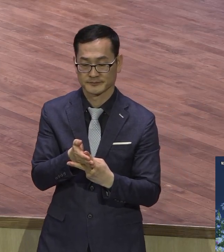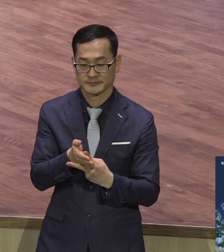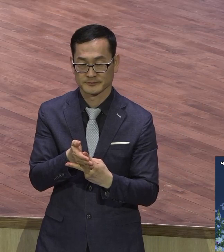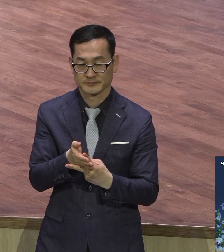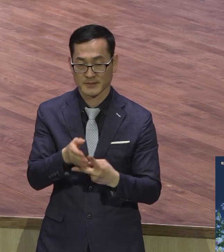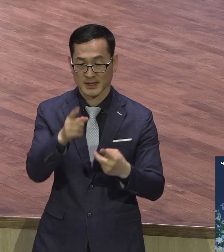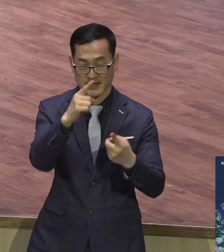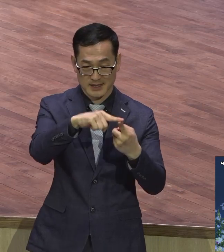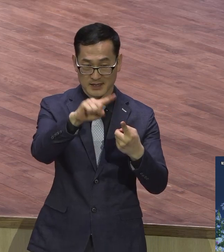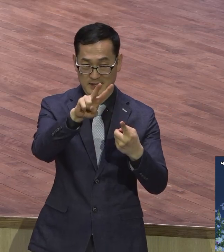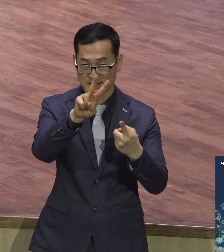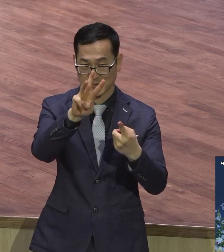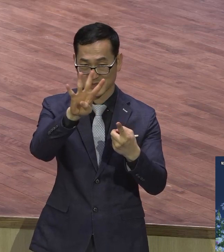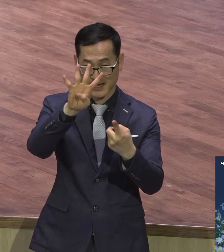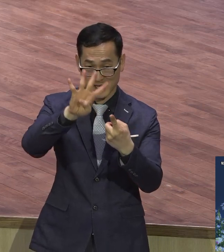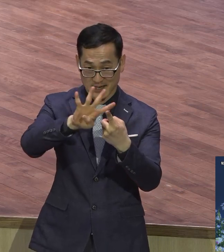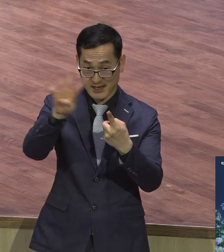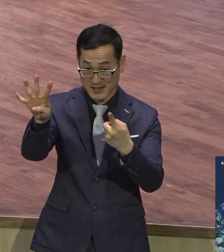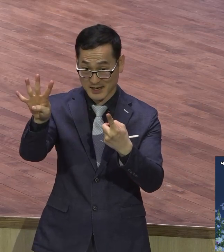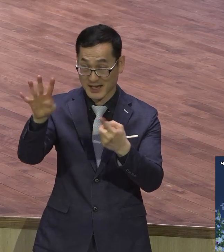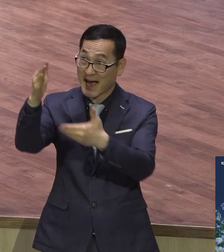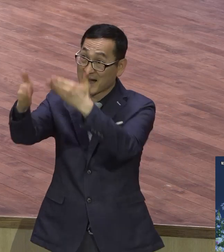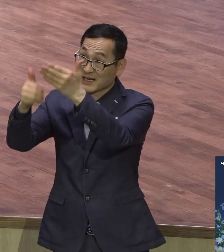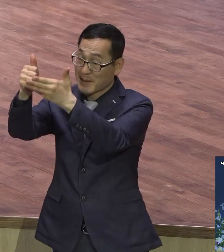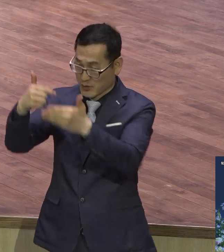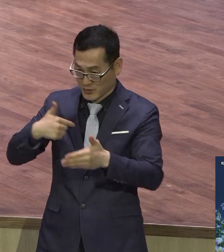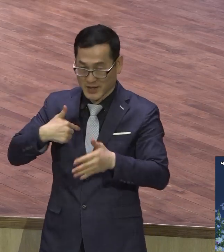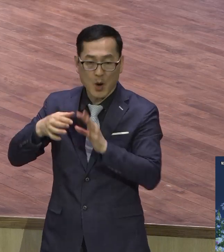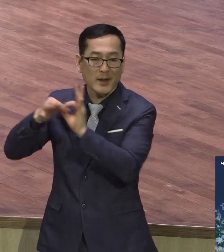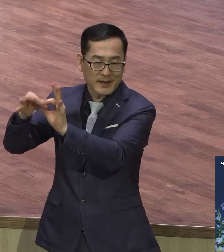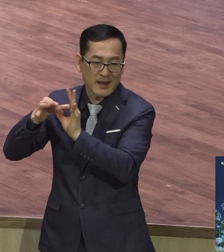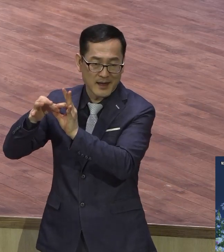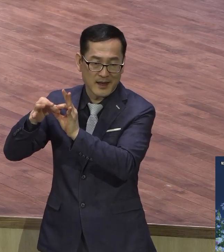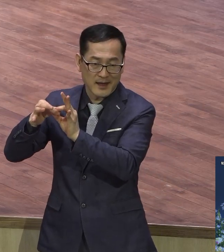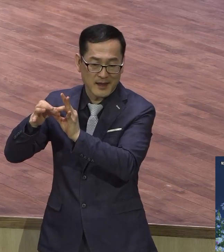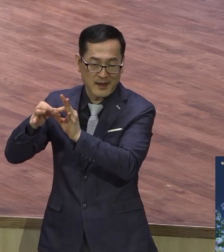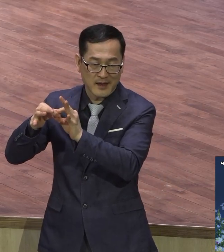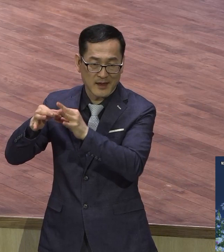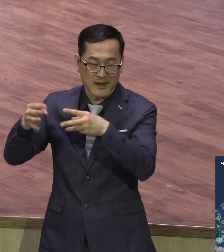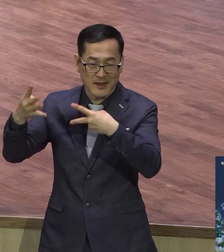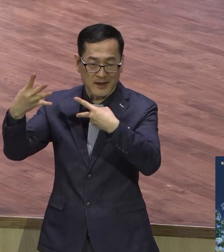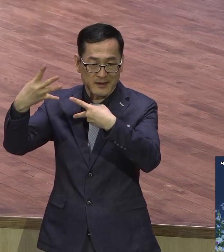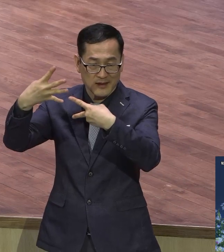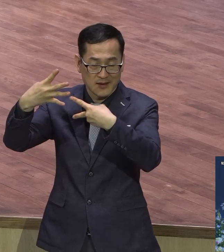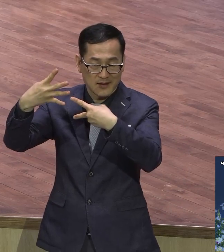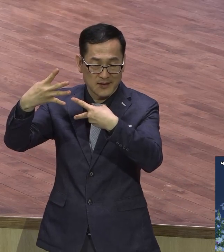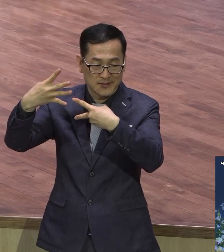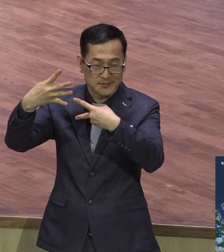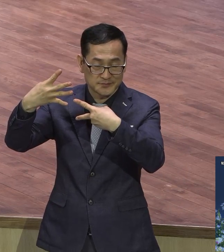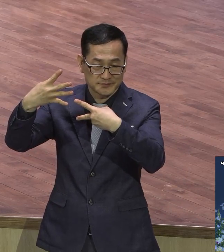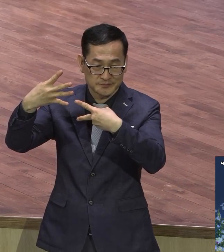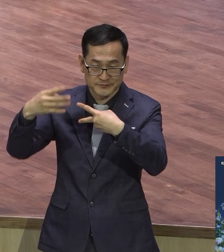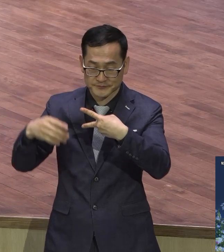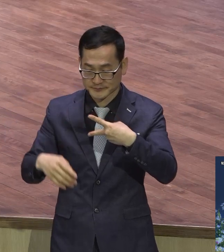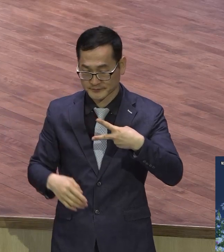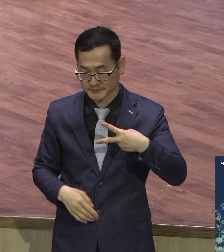4개명까지는 하나님과의 관계를 하나님과 지켜야 될 관계 그 내용 그